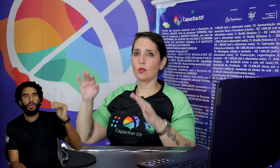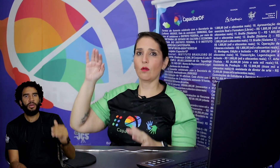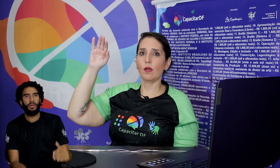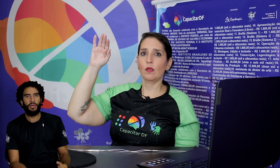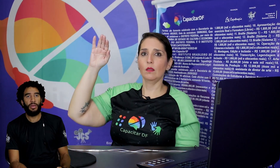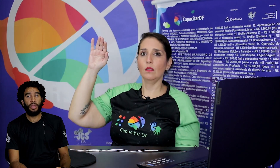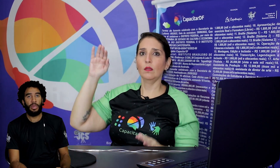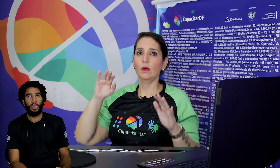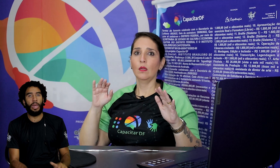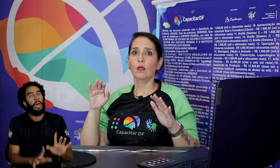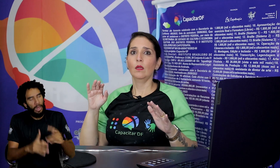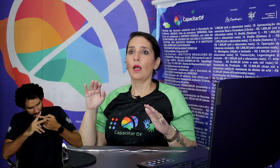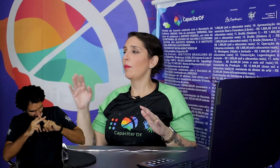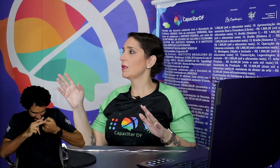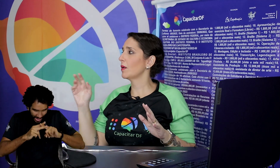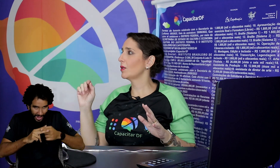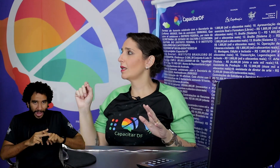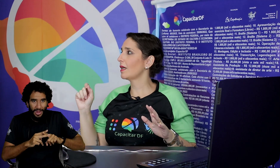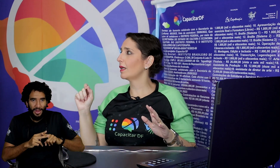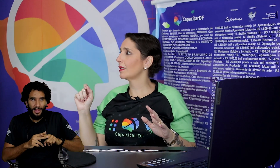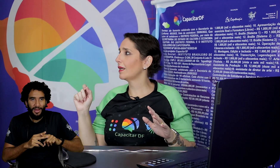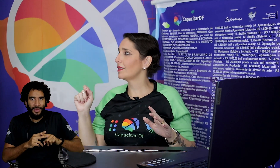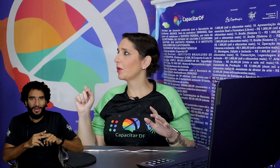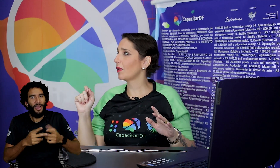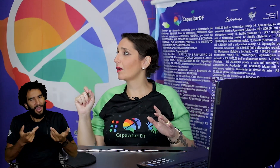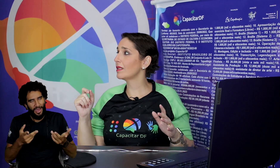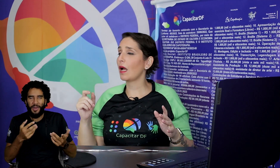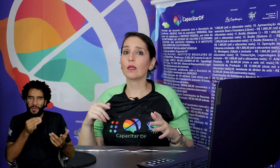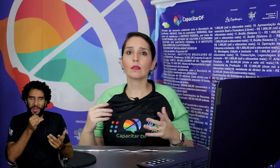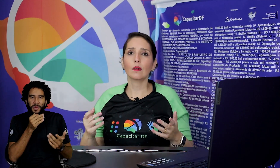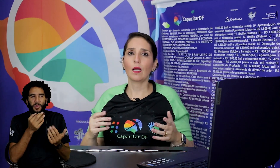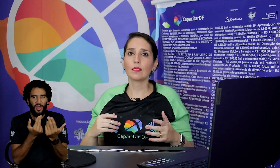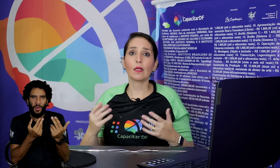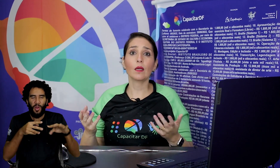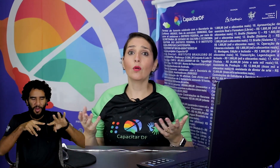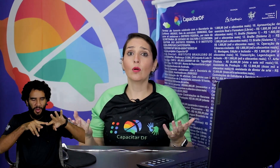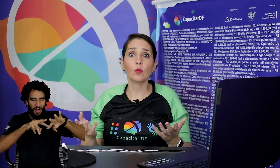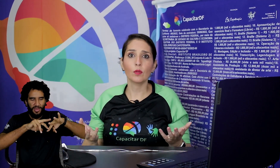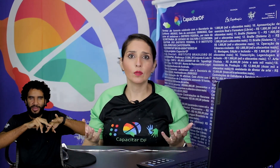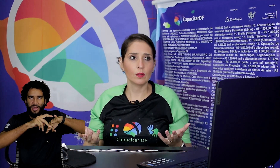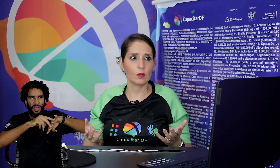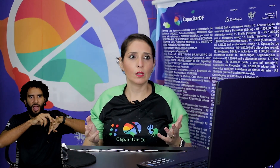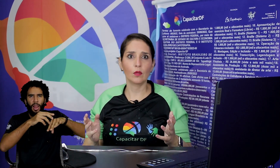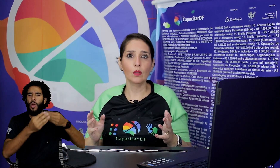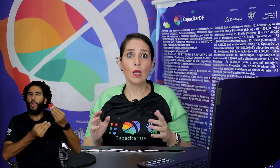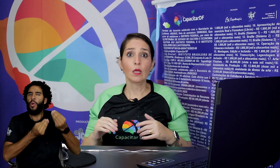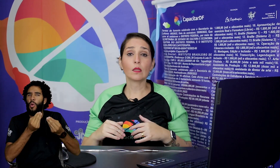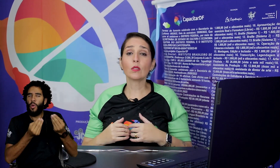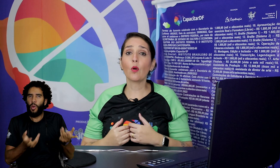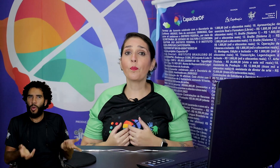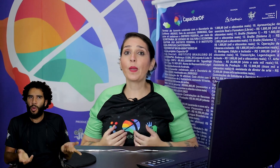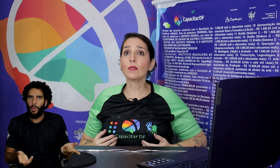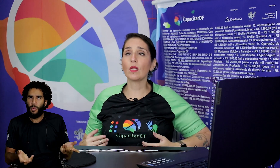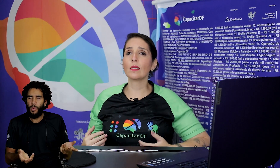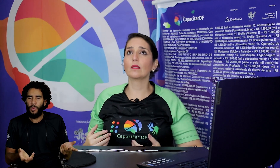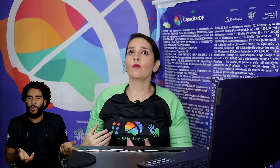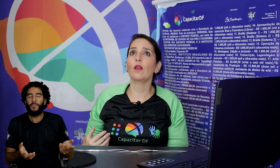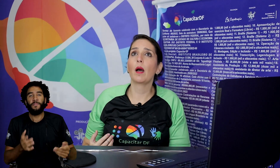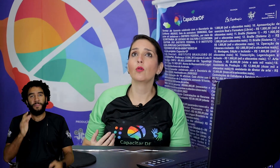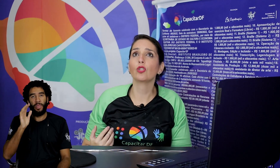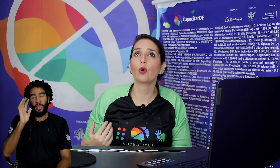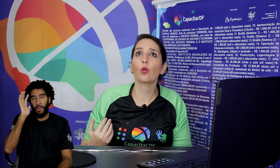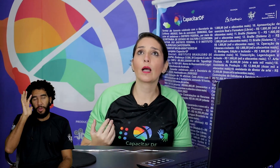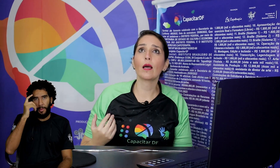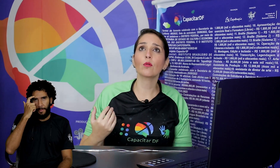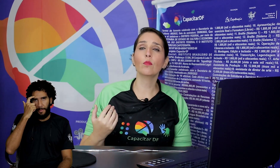Aí você já vai... É a mesma coisa da escada, né? Você perguntar com a escada é como? Entendeu? Então, se eu penso na ação